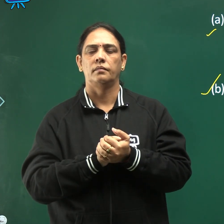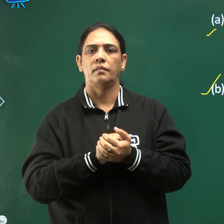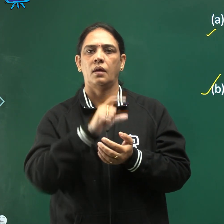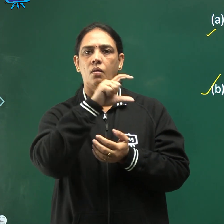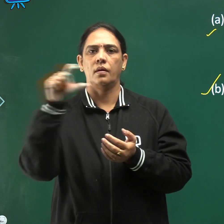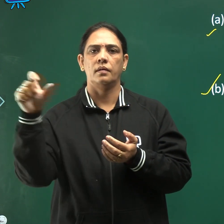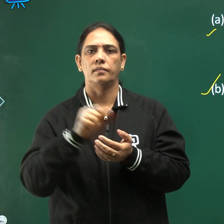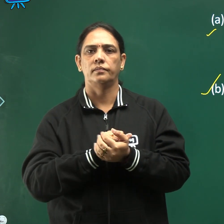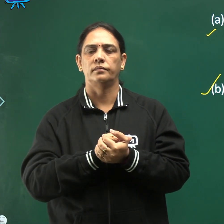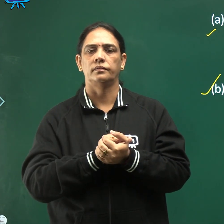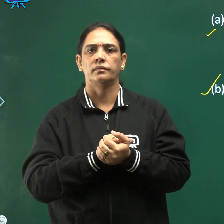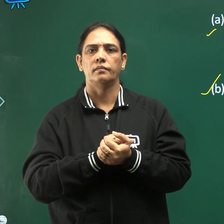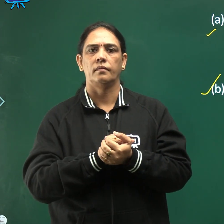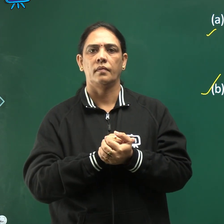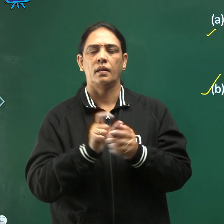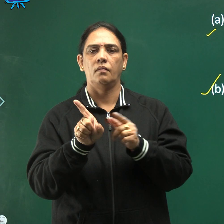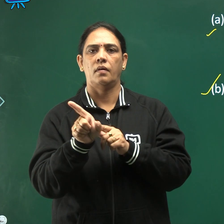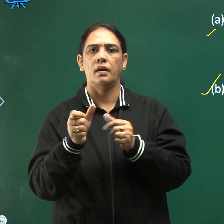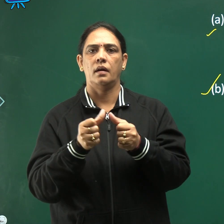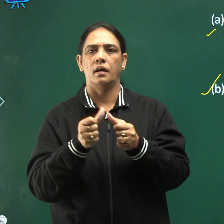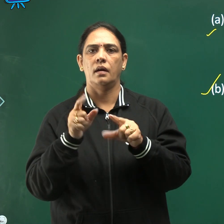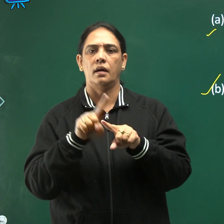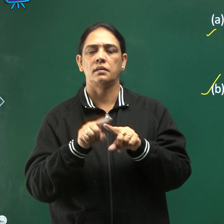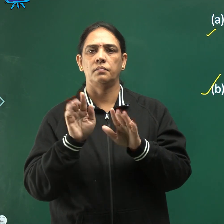तथा वाई अक्ष पर